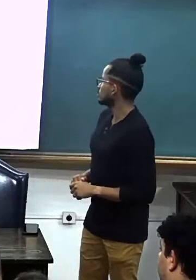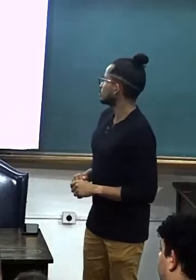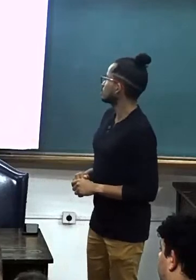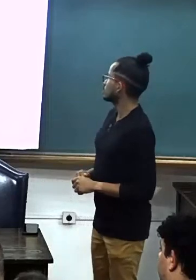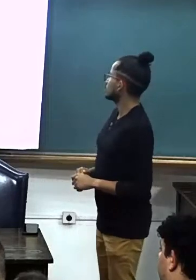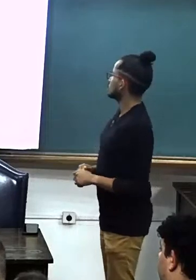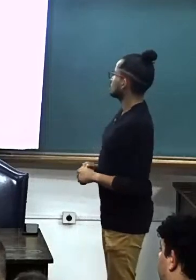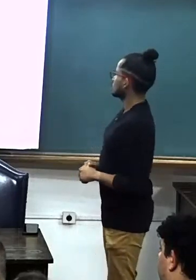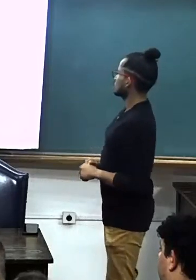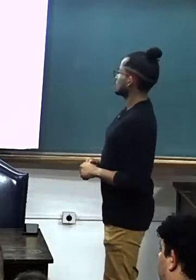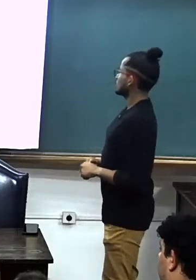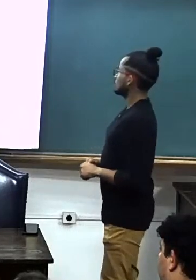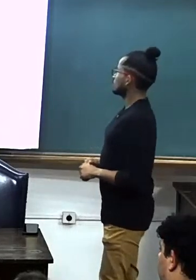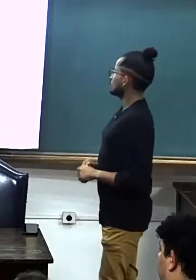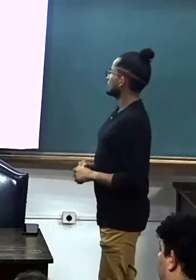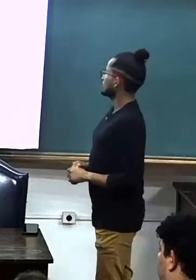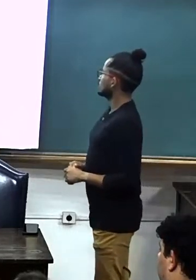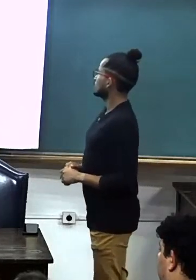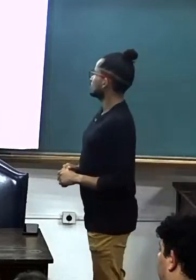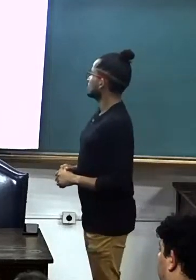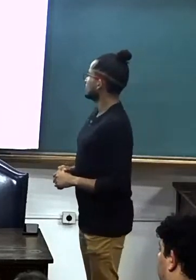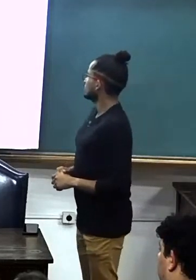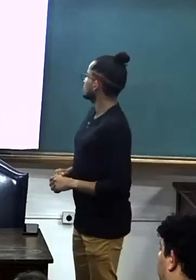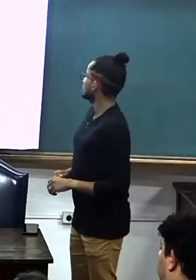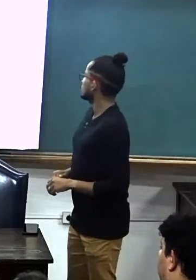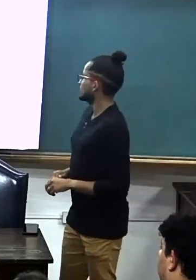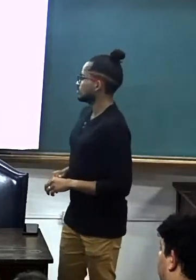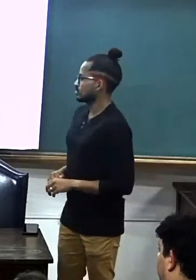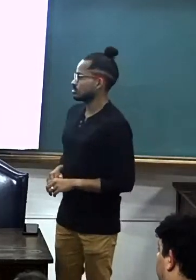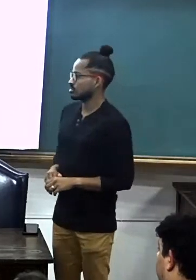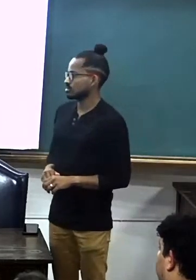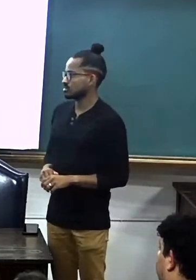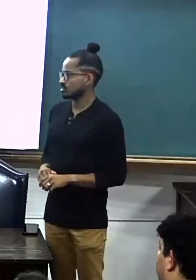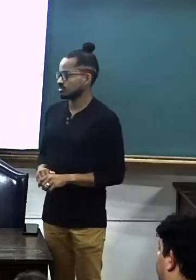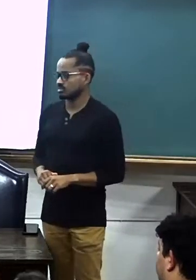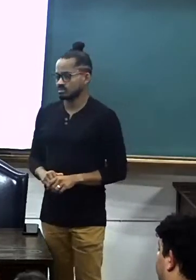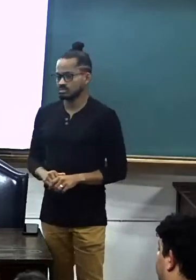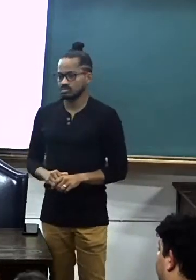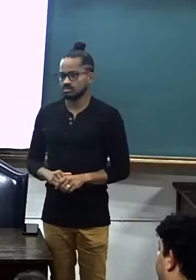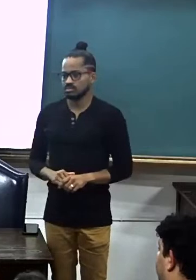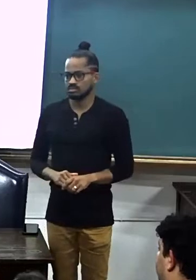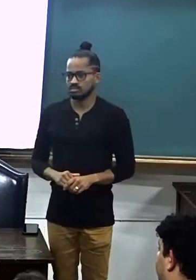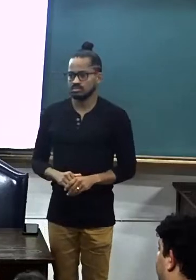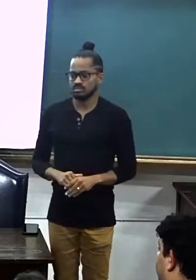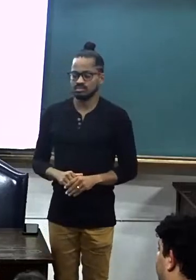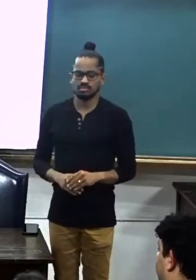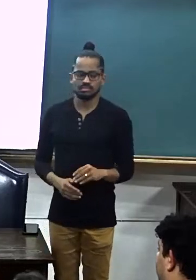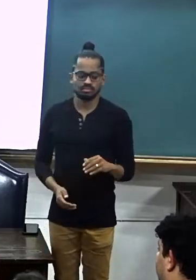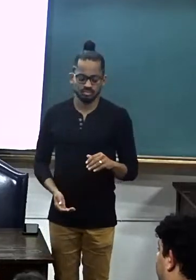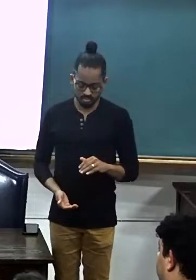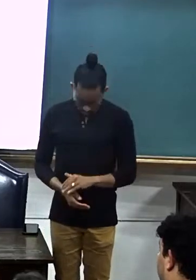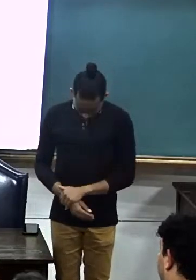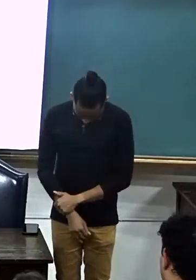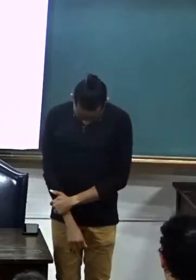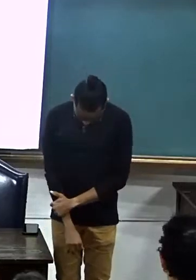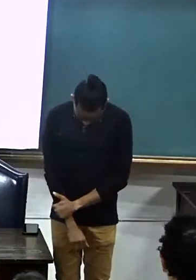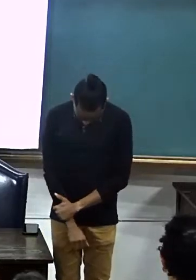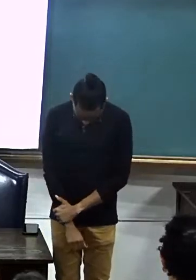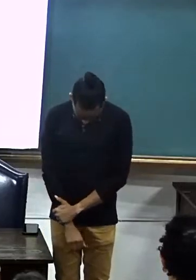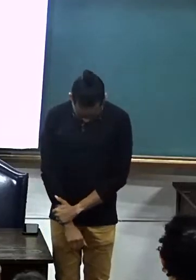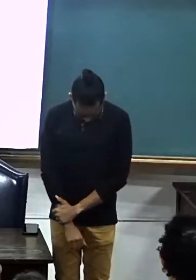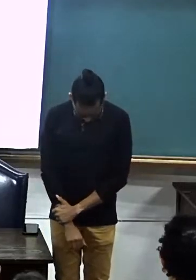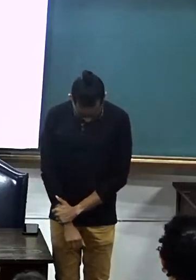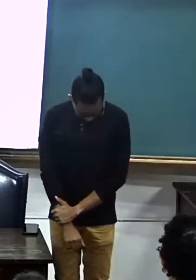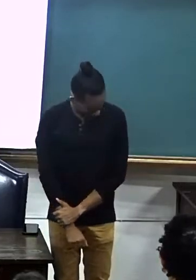de Ohio. Tá? E ele faleceu há mais ou menos uns 6 anos. Tá? Esse modelo